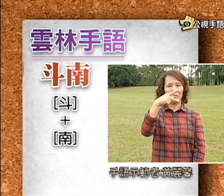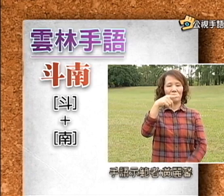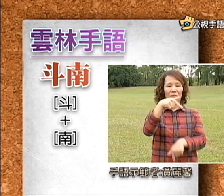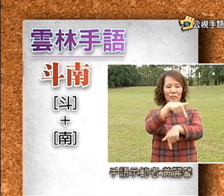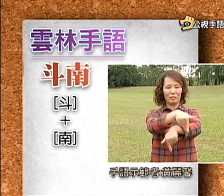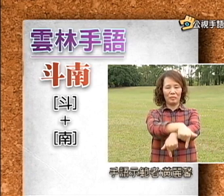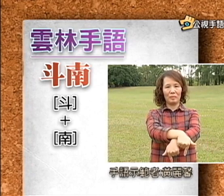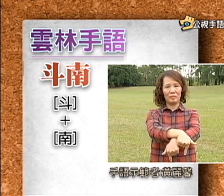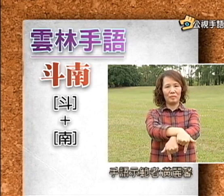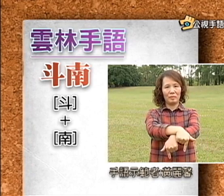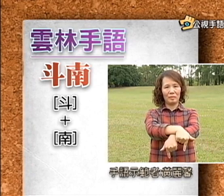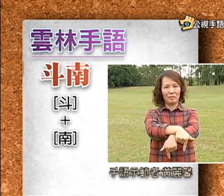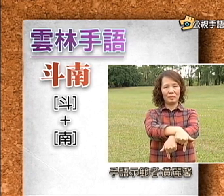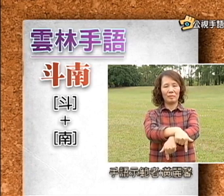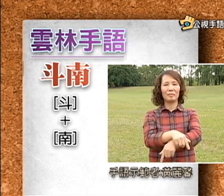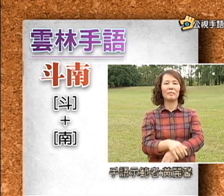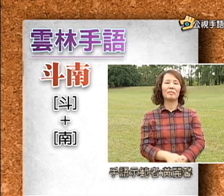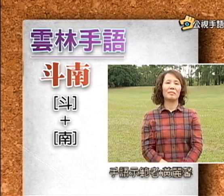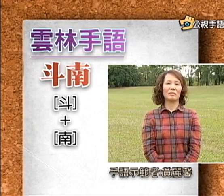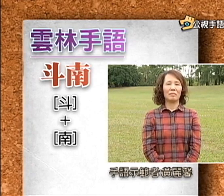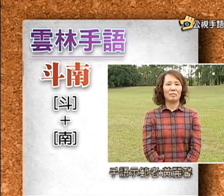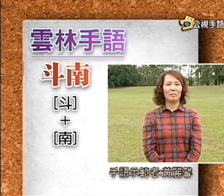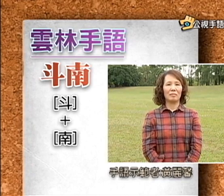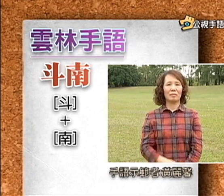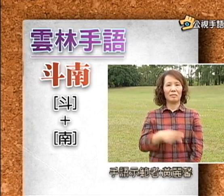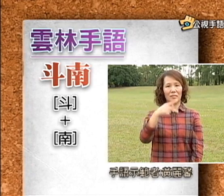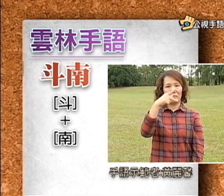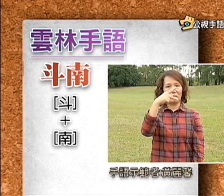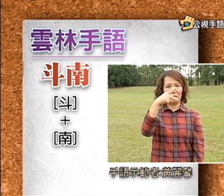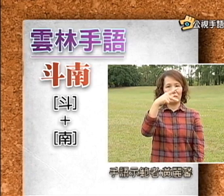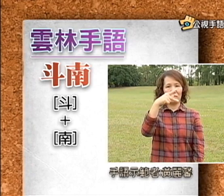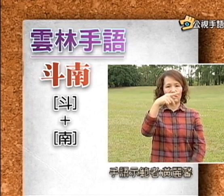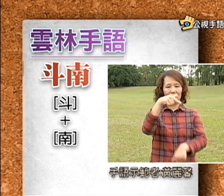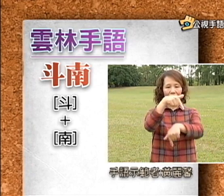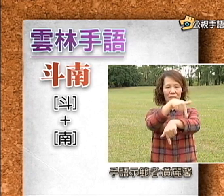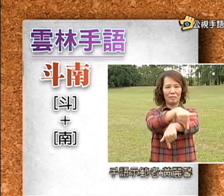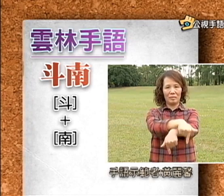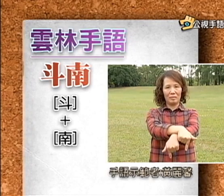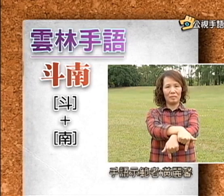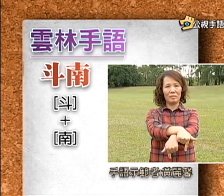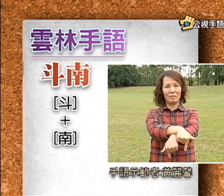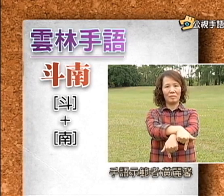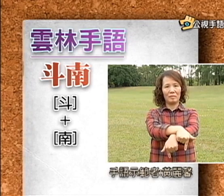第二种笔法是比斗跟南的单字，斗南。